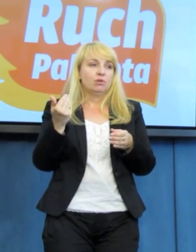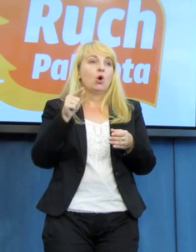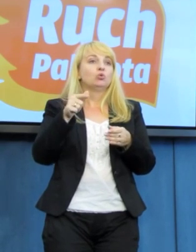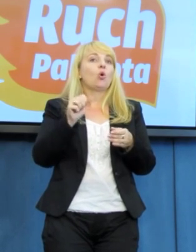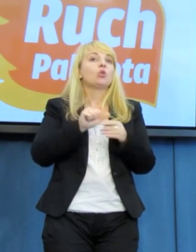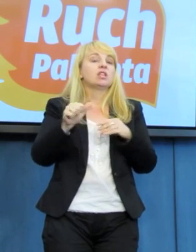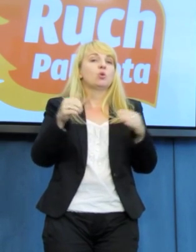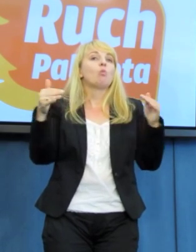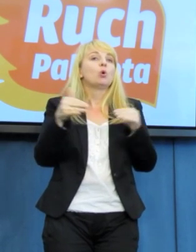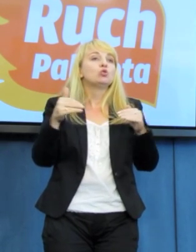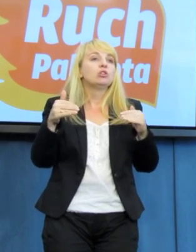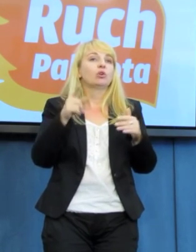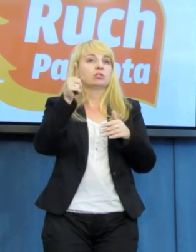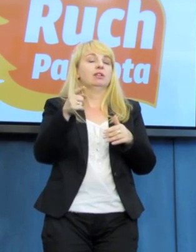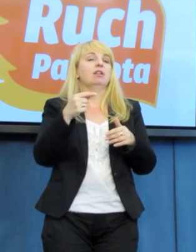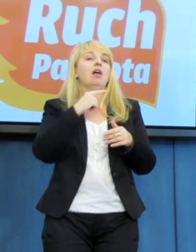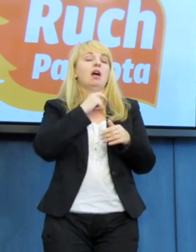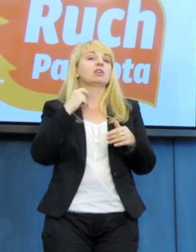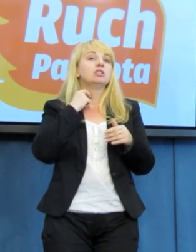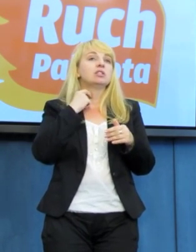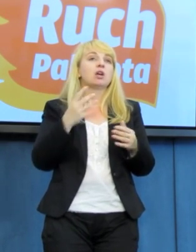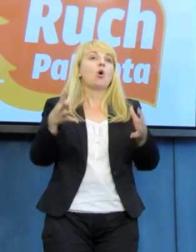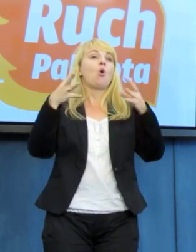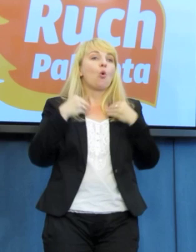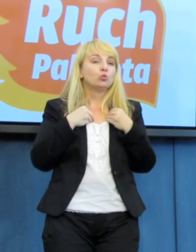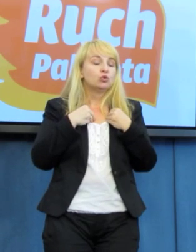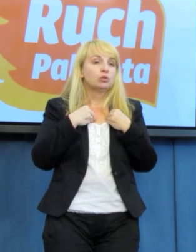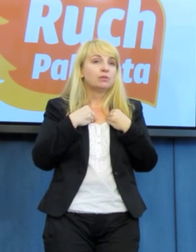Daje to możliwość księżom katechetom otrzymywania